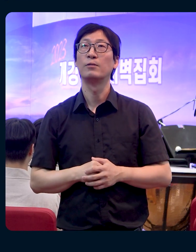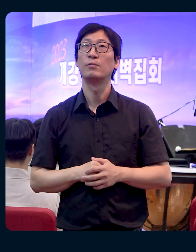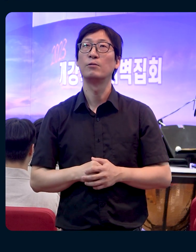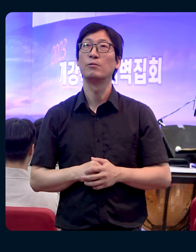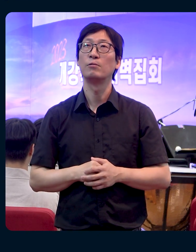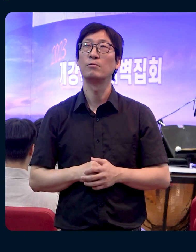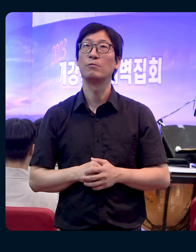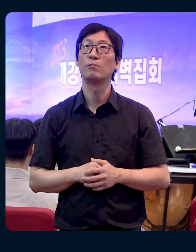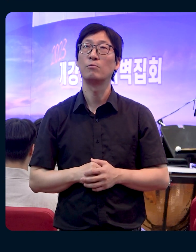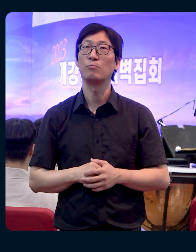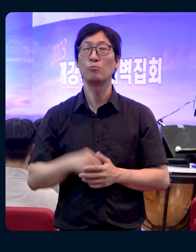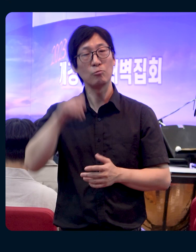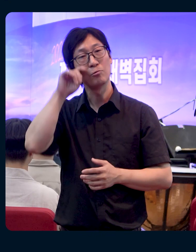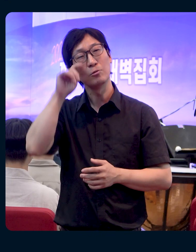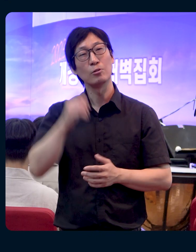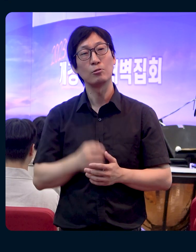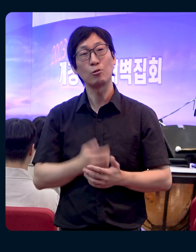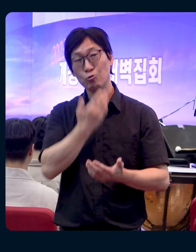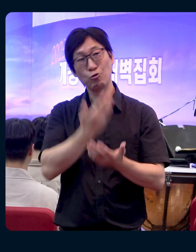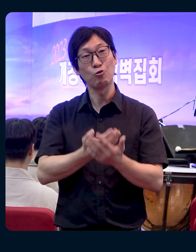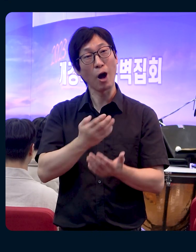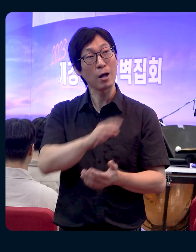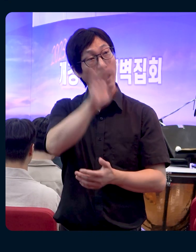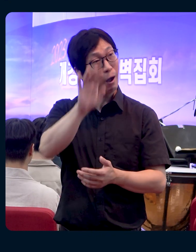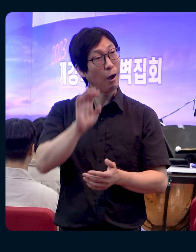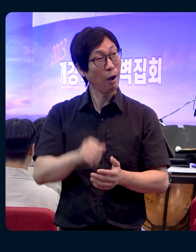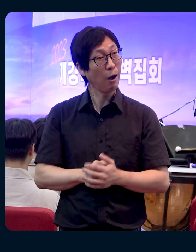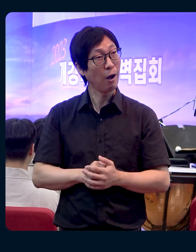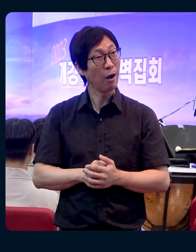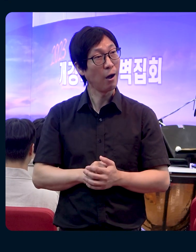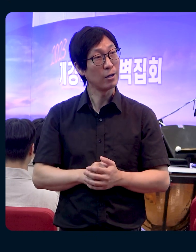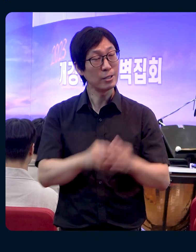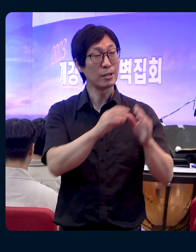그런 왜 저렇게 쓰느냐? 하여간 이 땅의